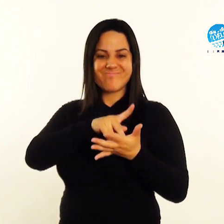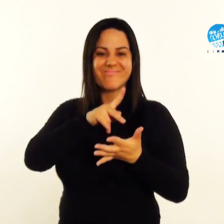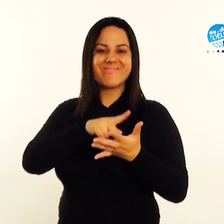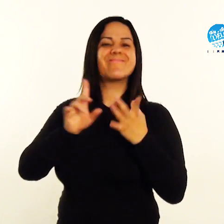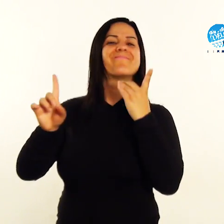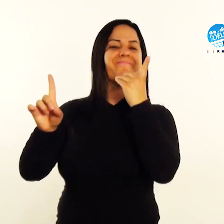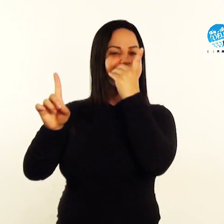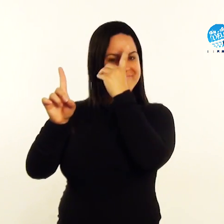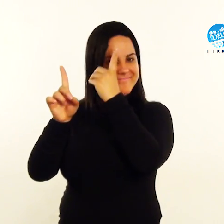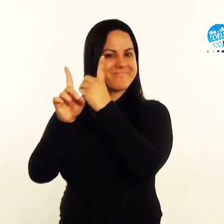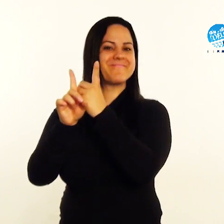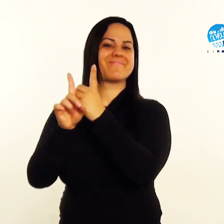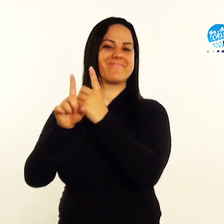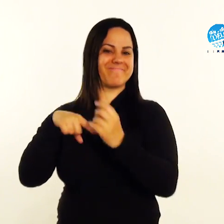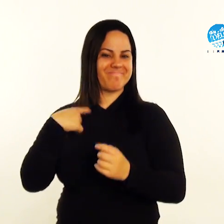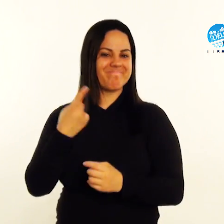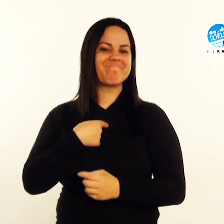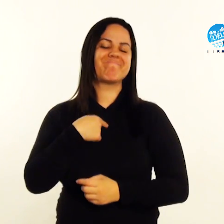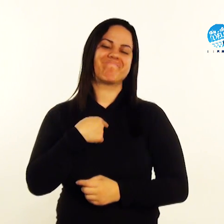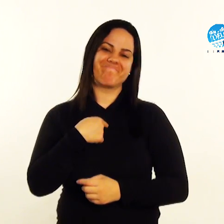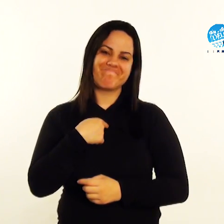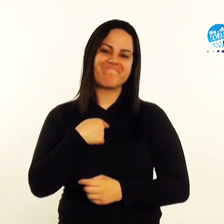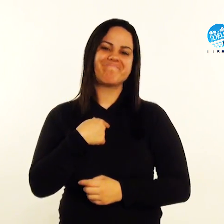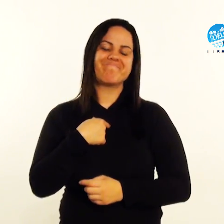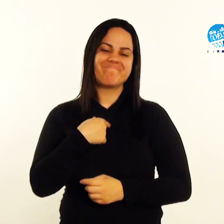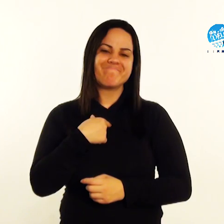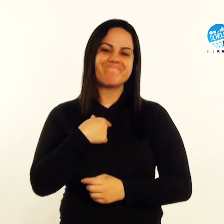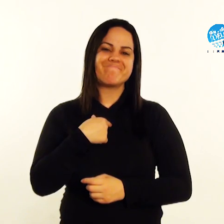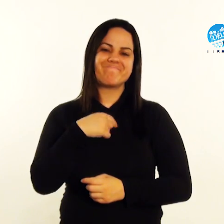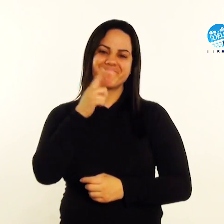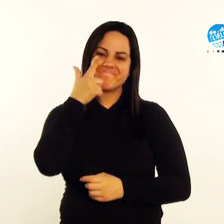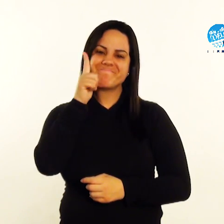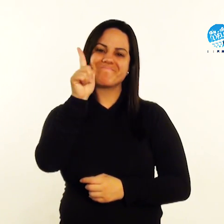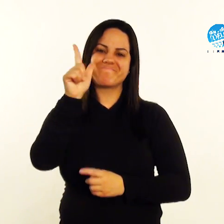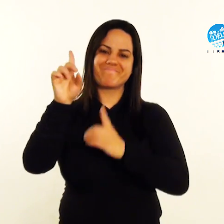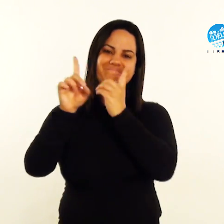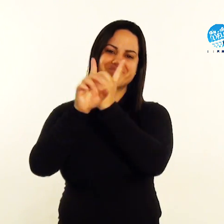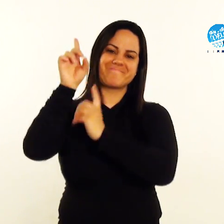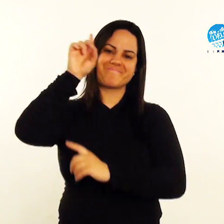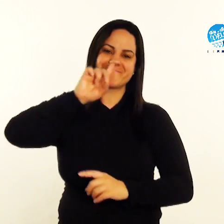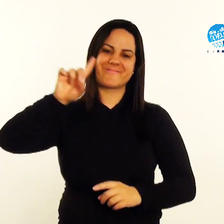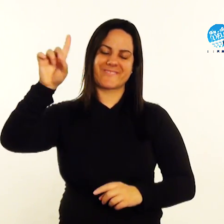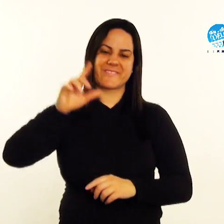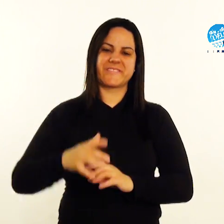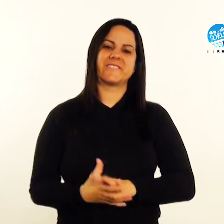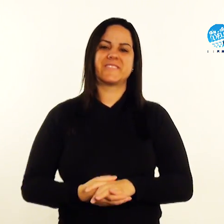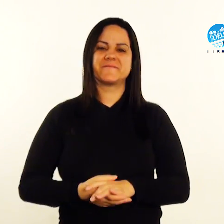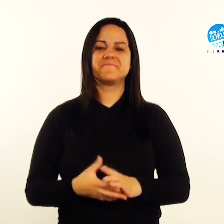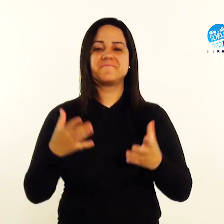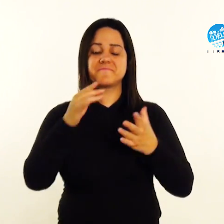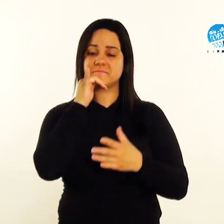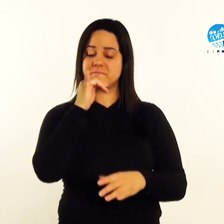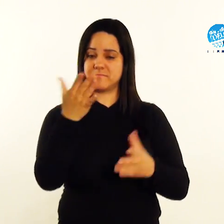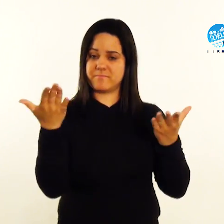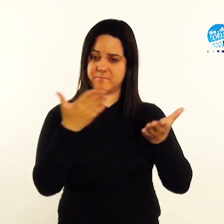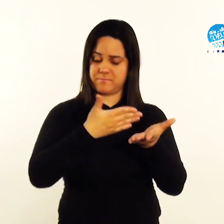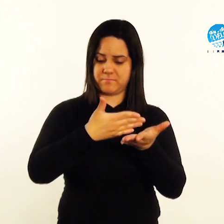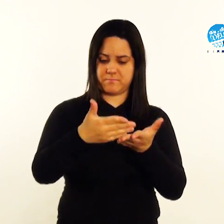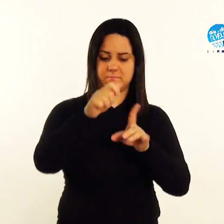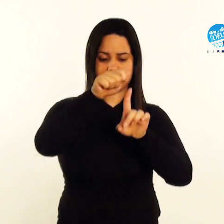coração, nós o encontramos. Eu quero dizer para você que agora no começo de